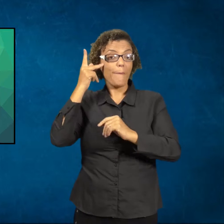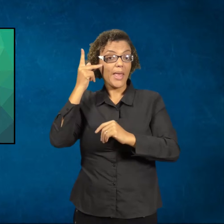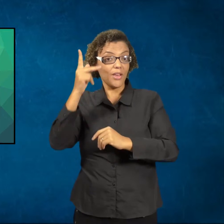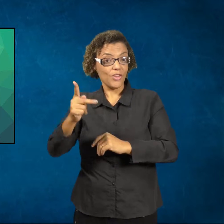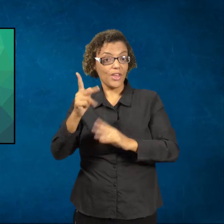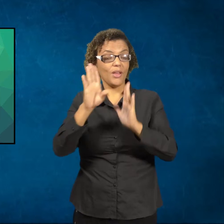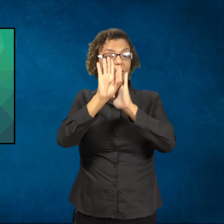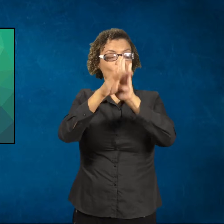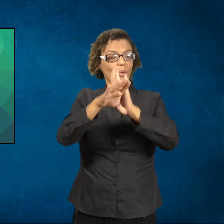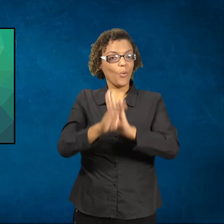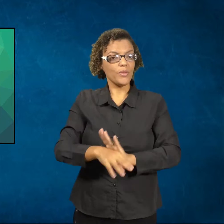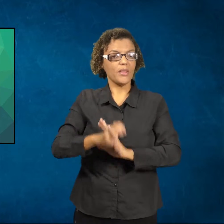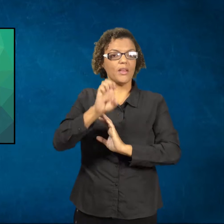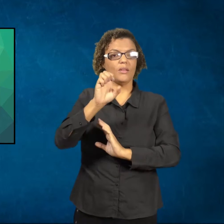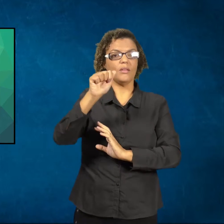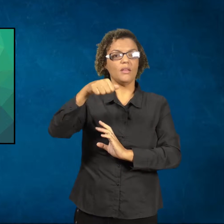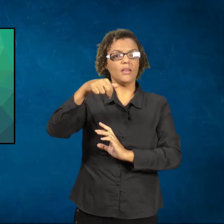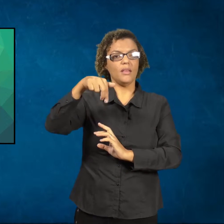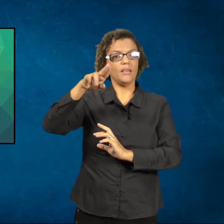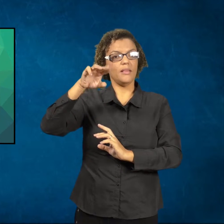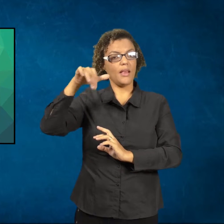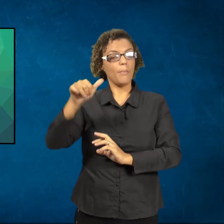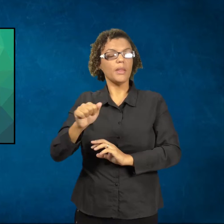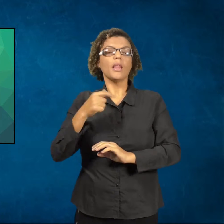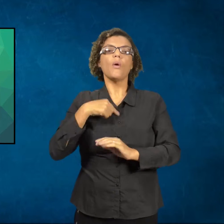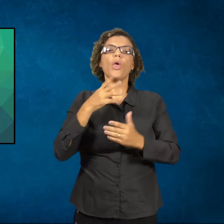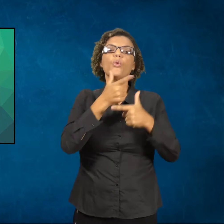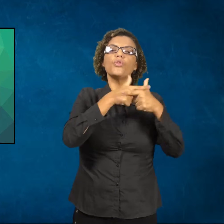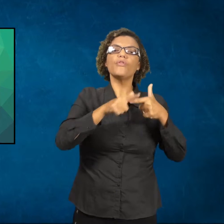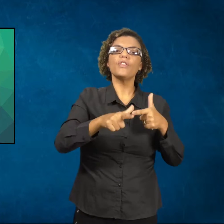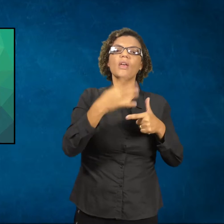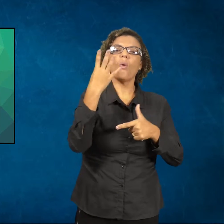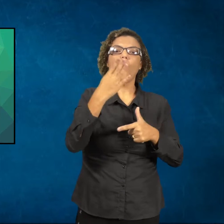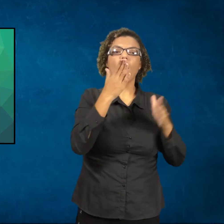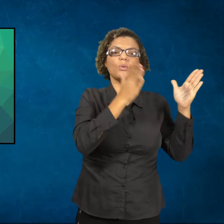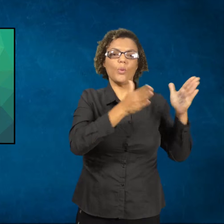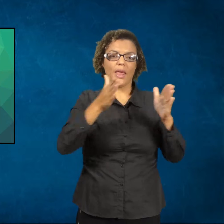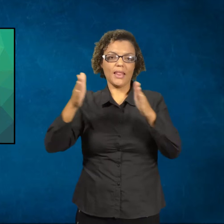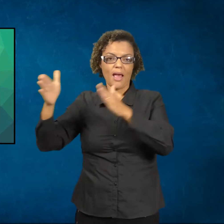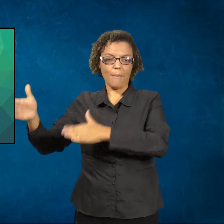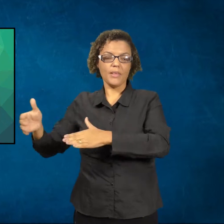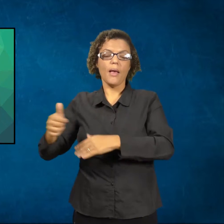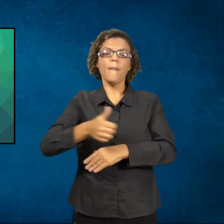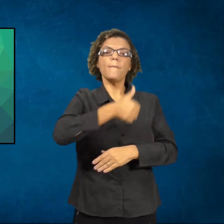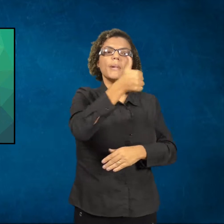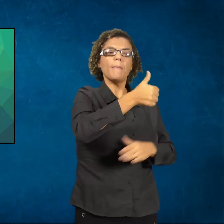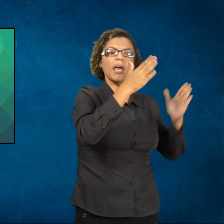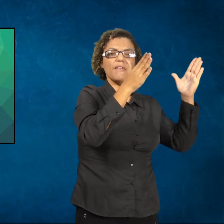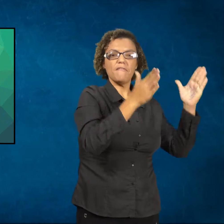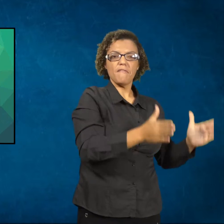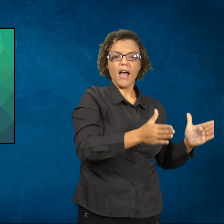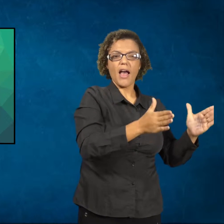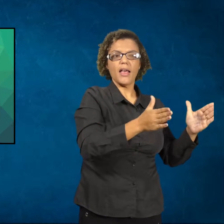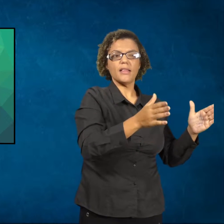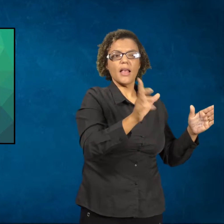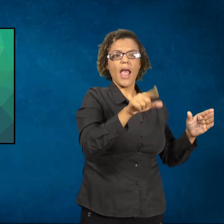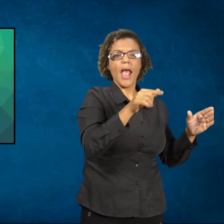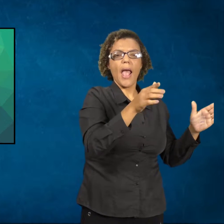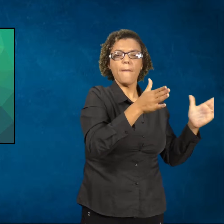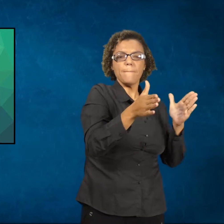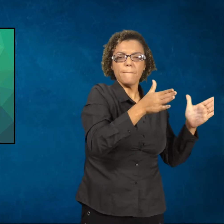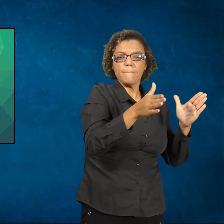isso basicamente em 4 grandes etapas. A primeira fase, que corresponde lá aos anos